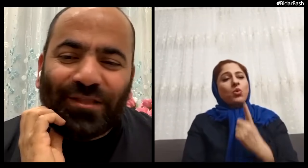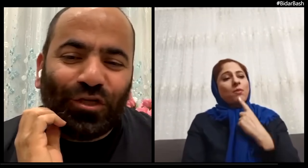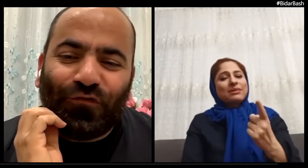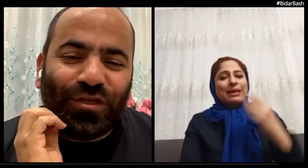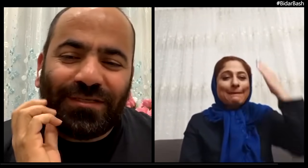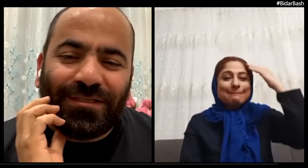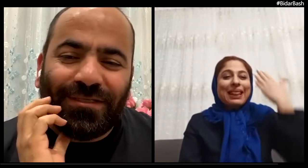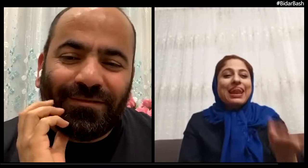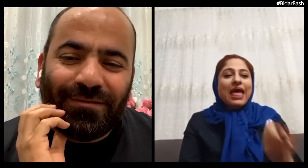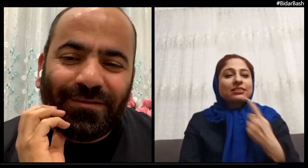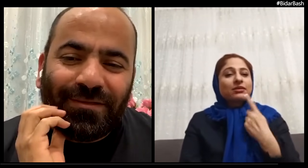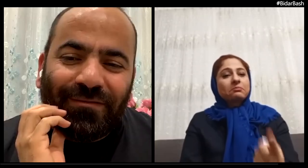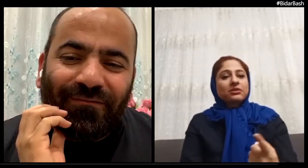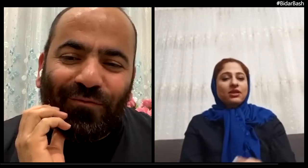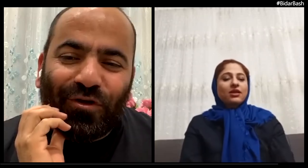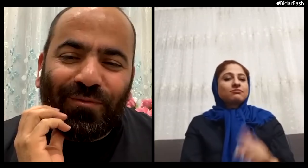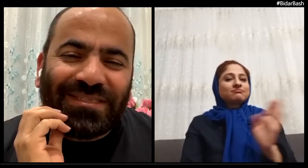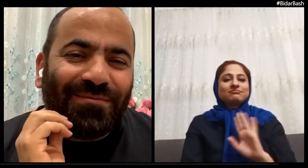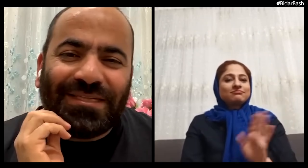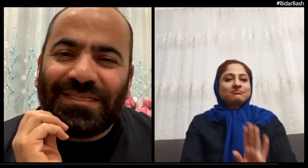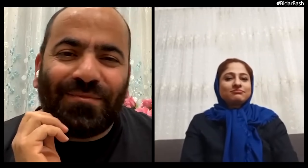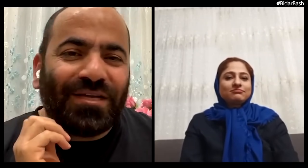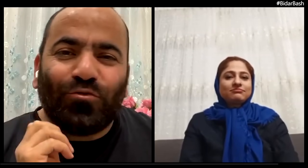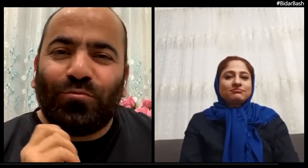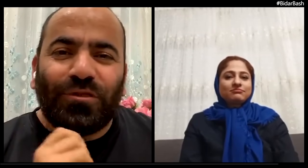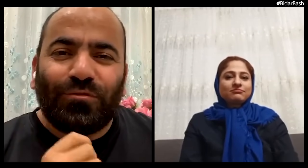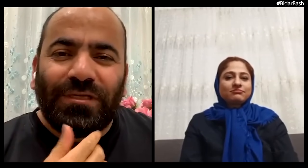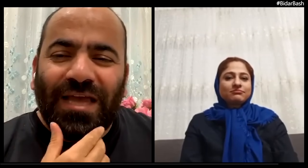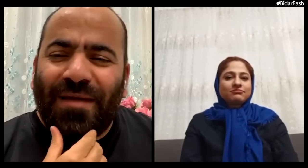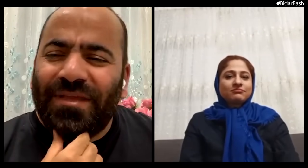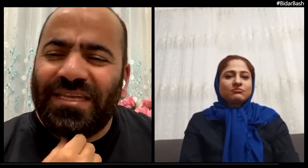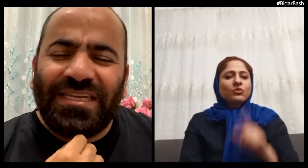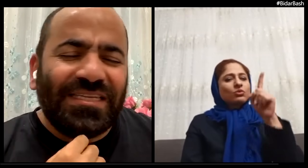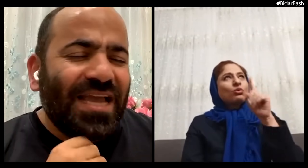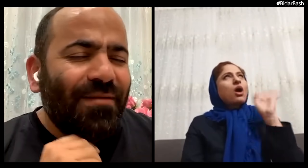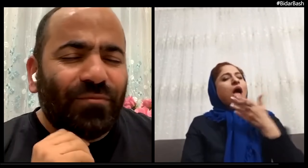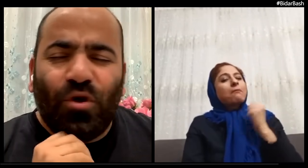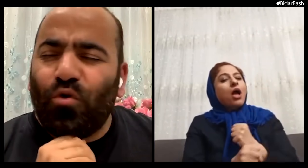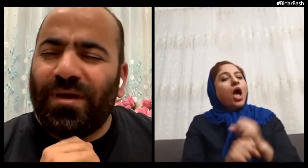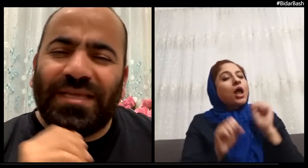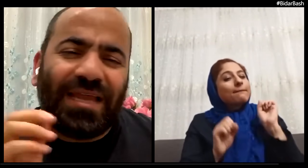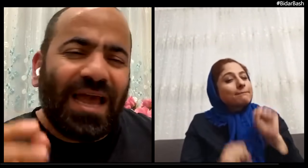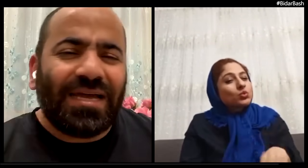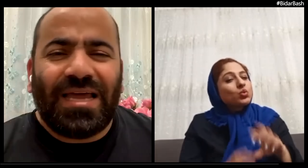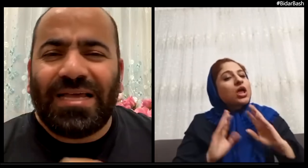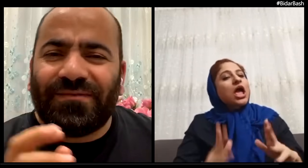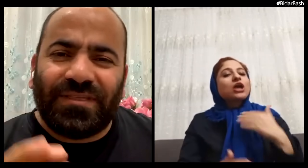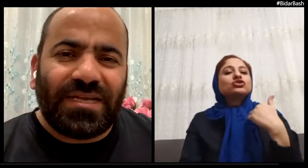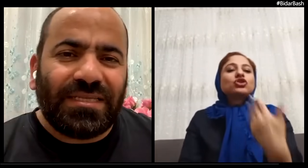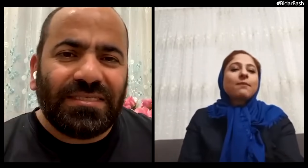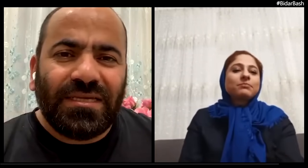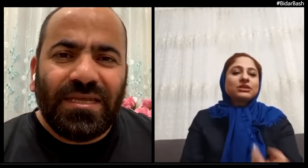پای بندهات وایسادی و اونا رو به سرمنزل مقصود میرسونی. همه این که انبیا اومدن، عقل